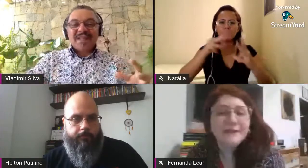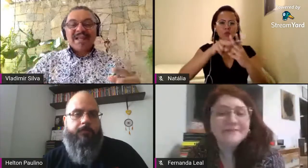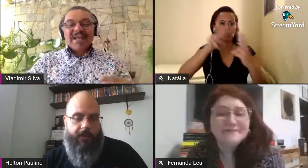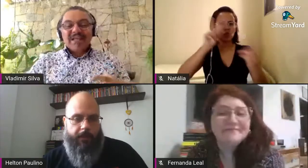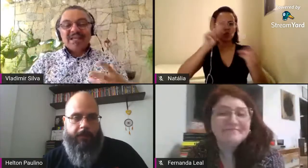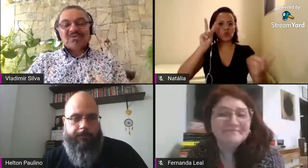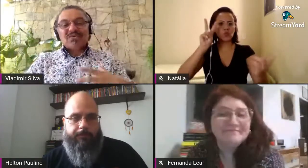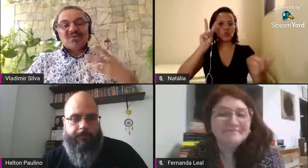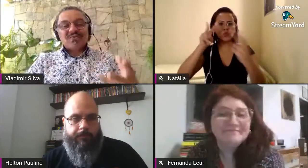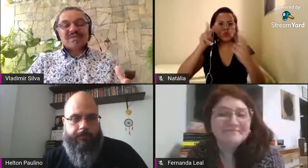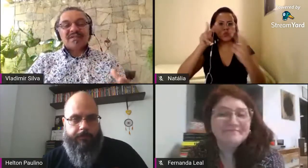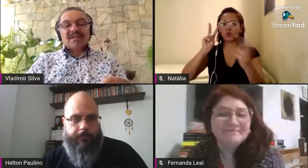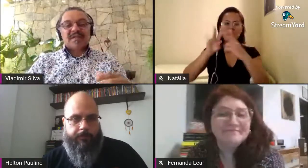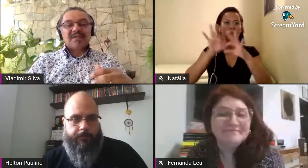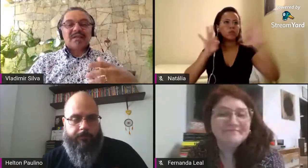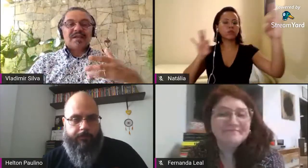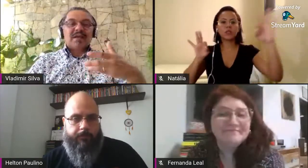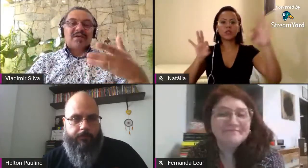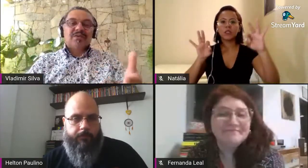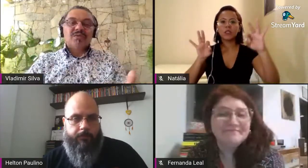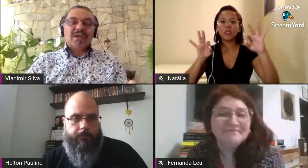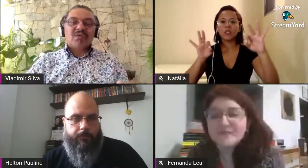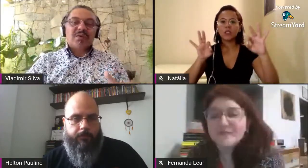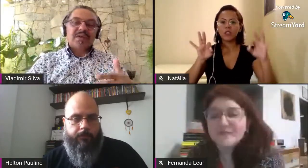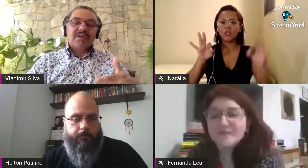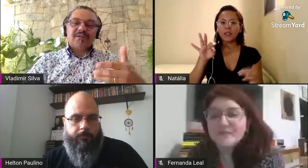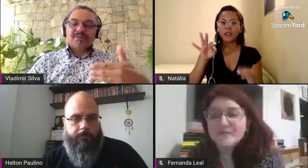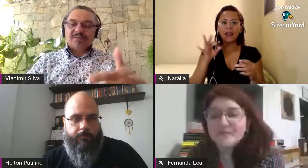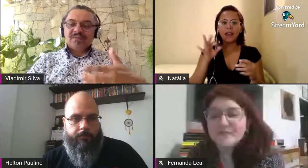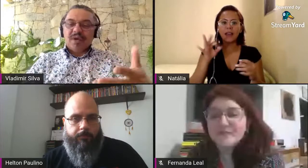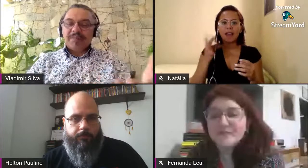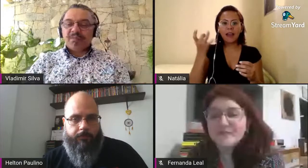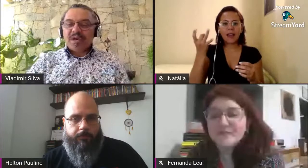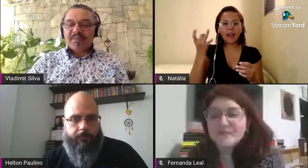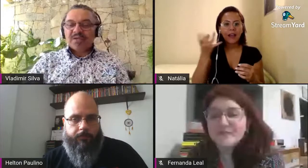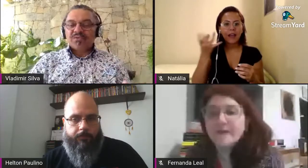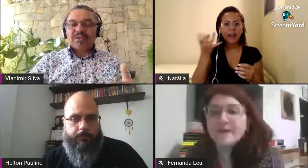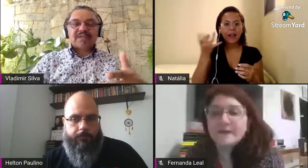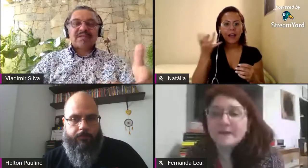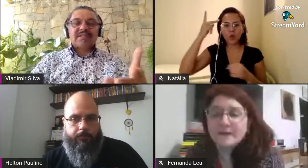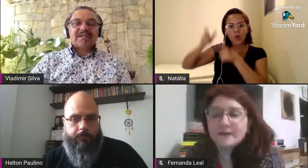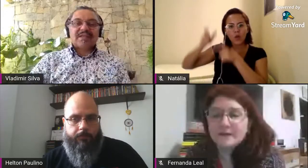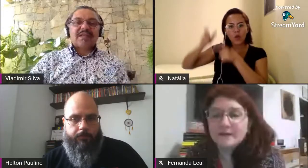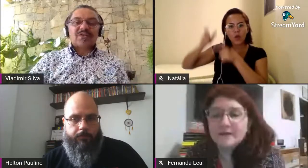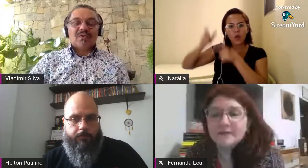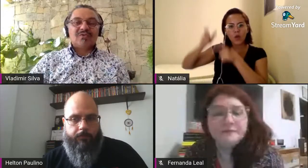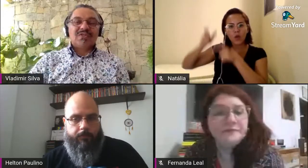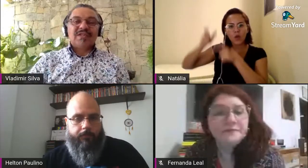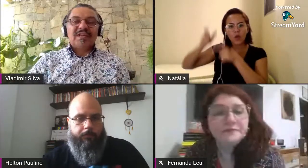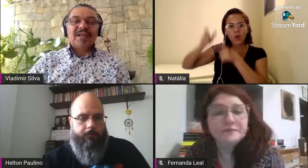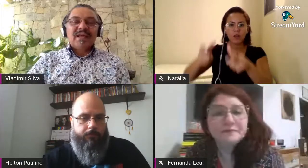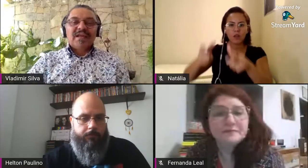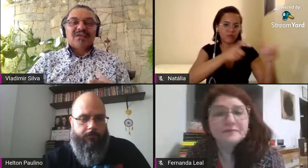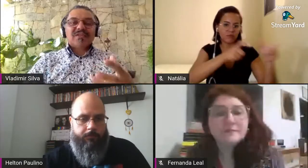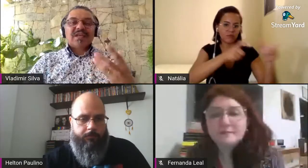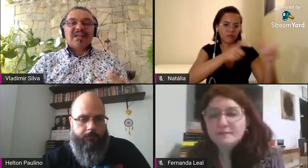quase nada. Né? E isso, com certeza, no decorrer do aprimoramento